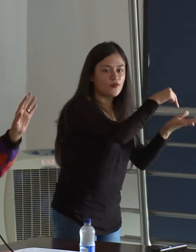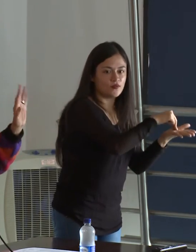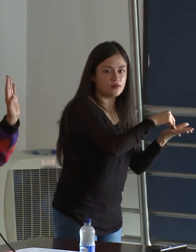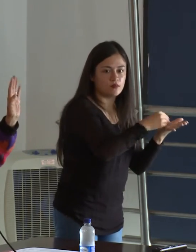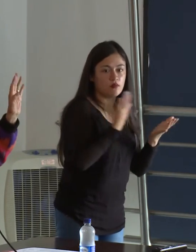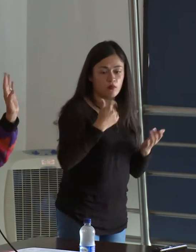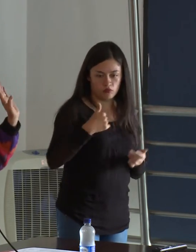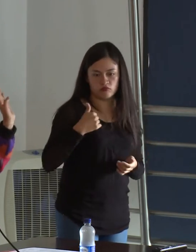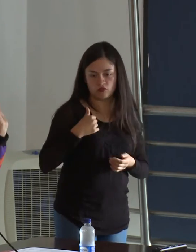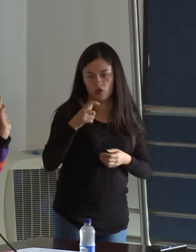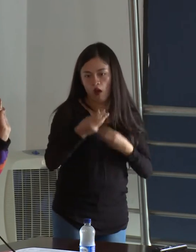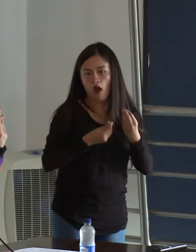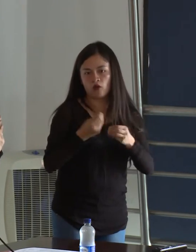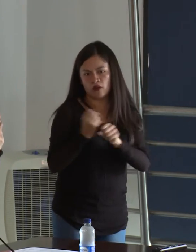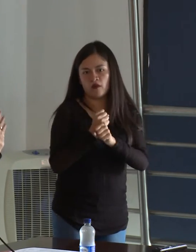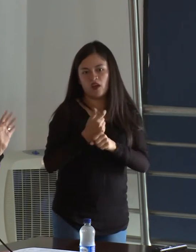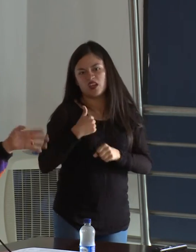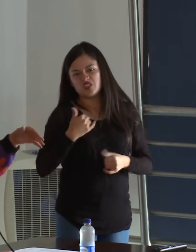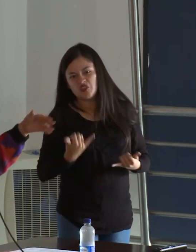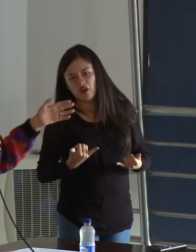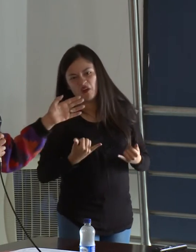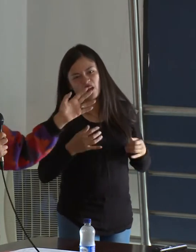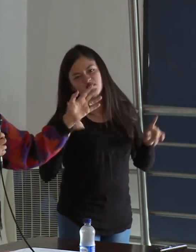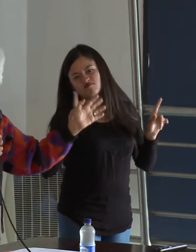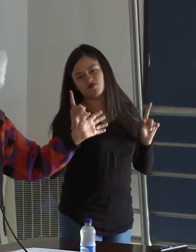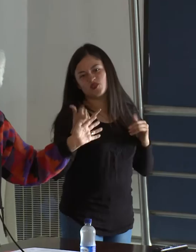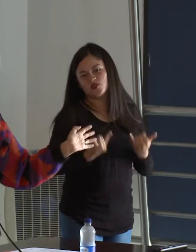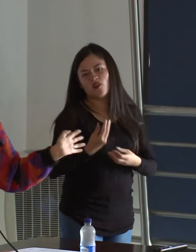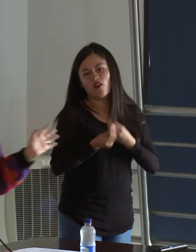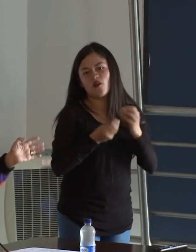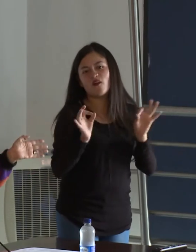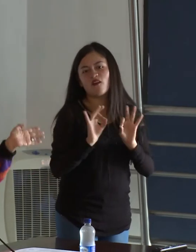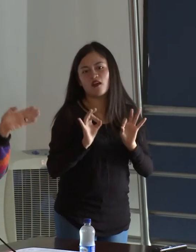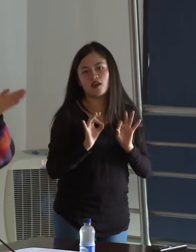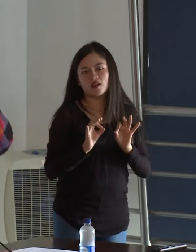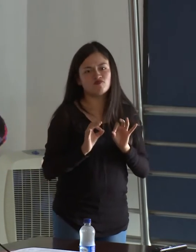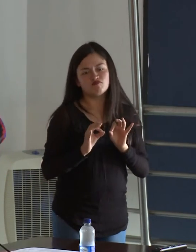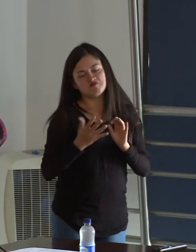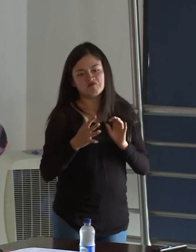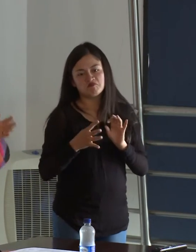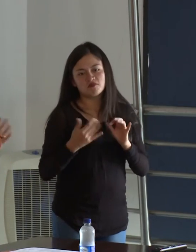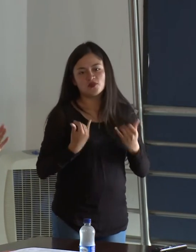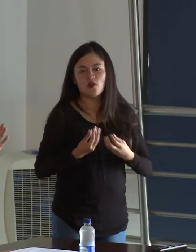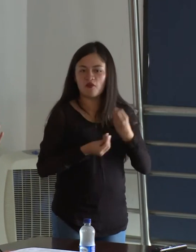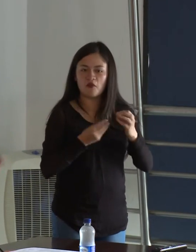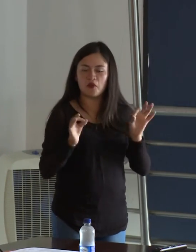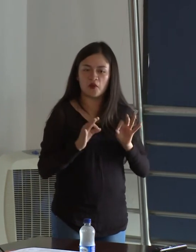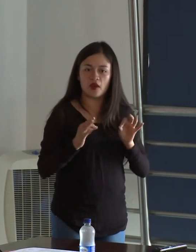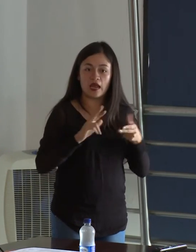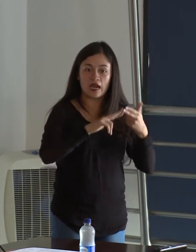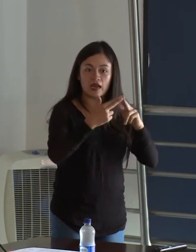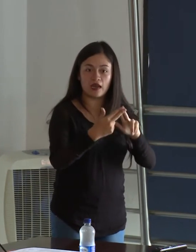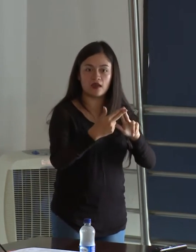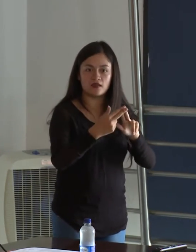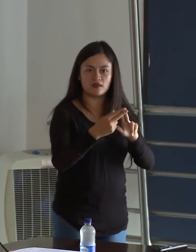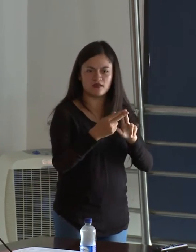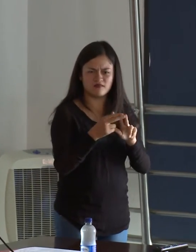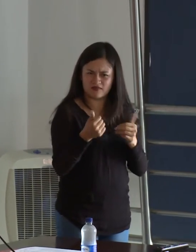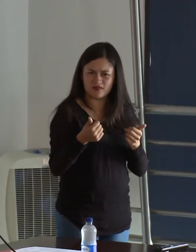trabajo, ya no hago yo mucho trabajo, pero que hacemos algunos trabajos por ahí fuera, tenemos que tener en relación con la producción